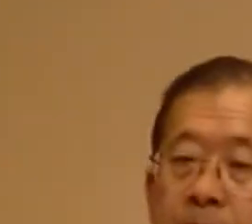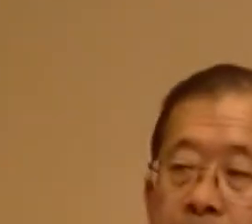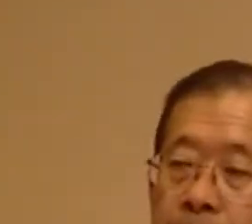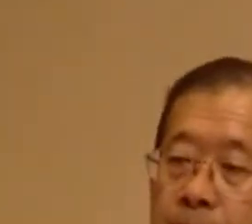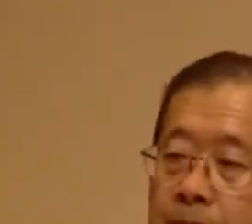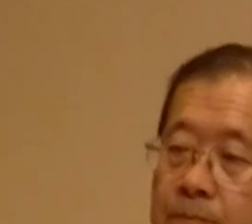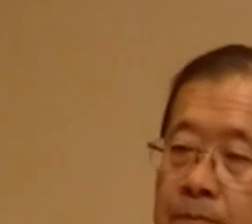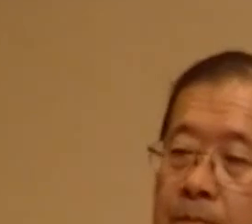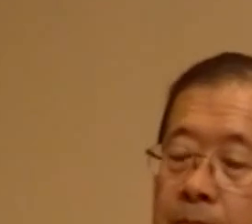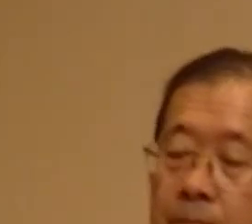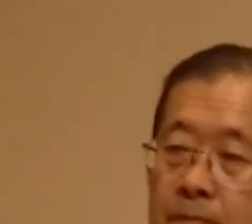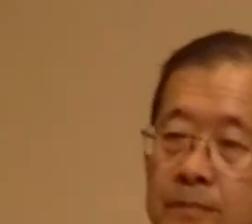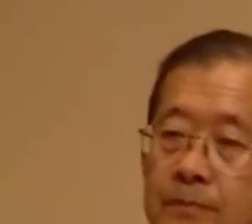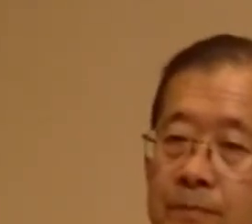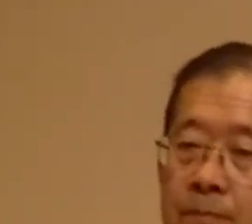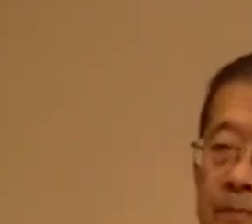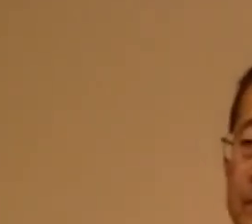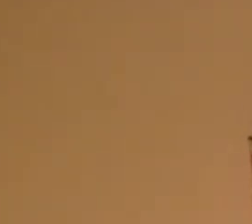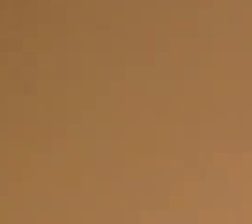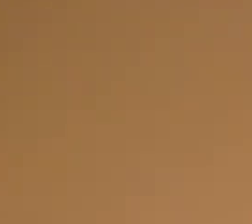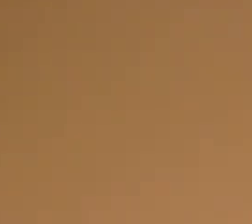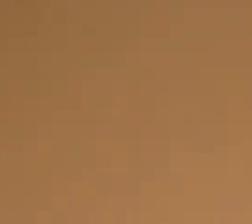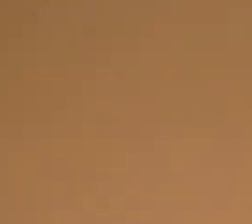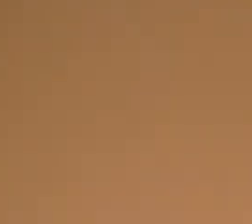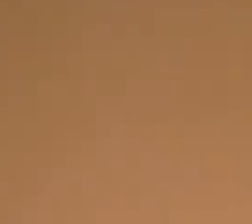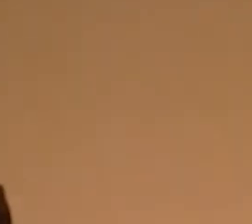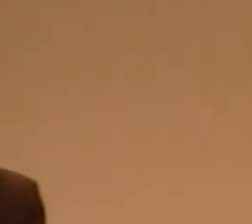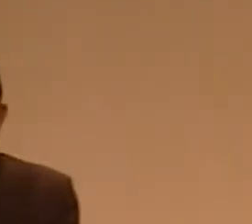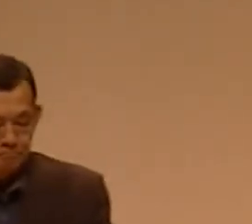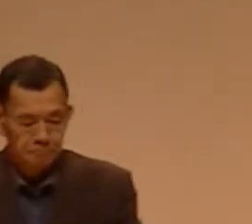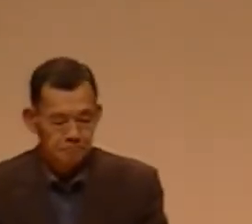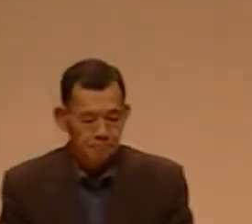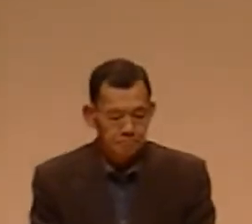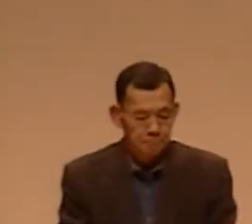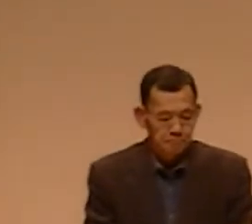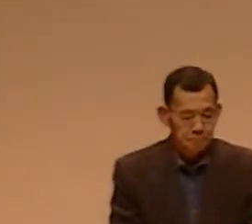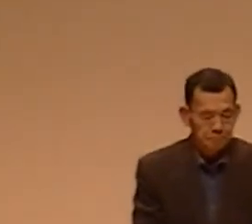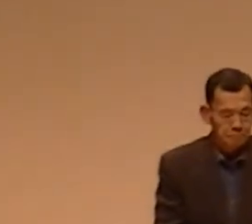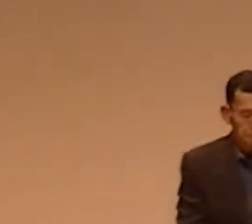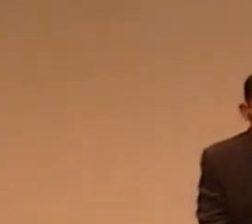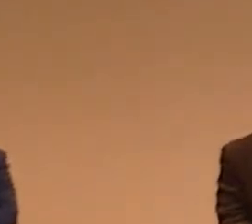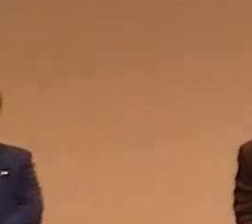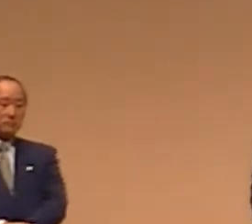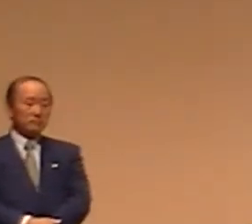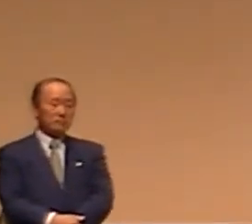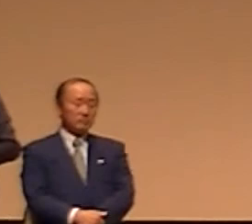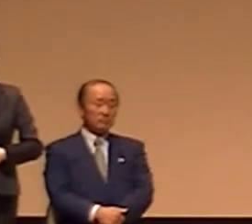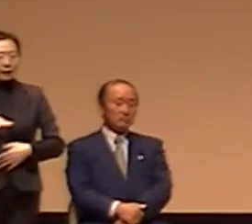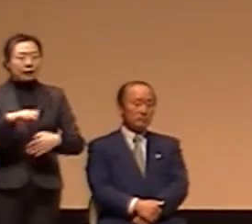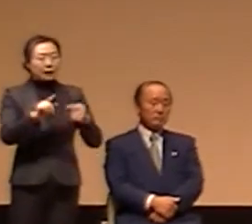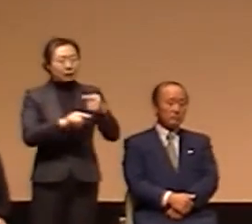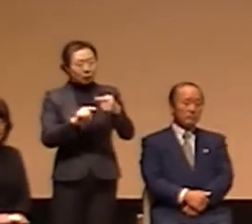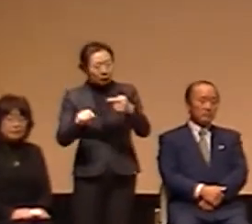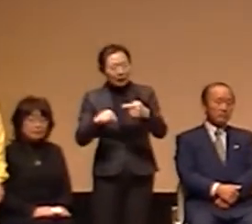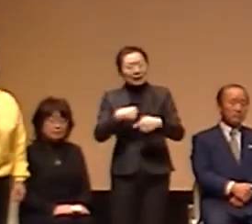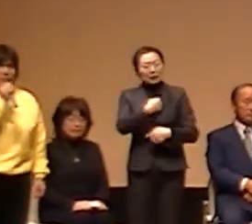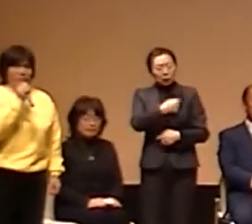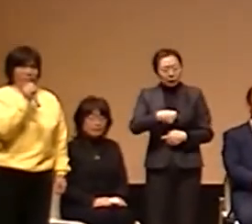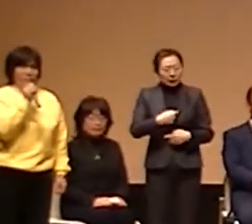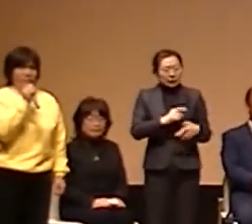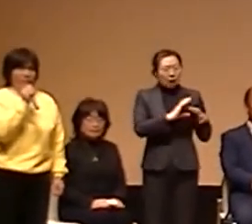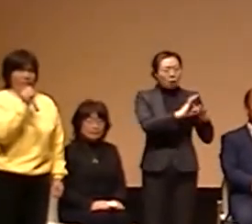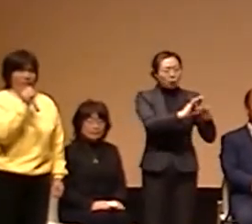を、この1年を忘れない、皆様にそれぞれの思いが届いたでしょう